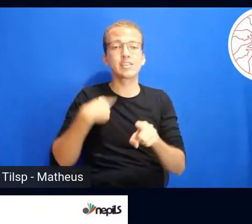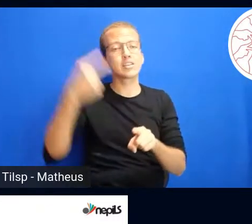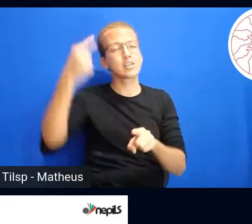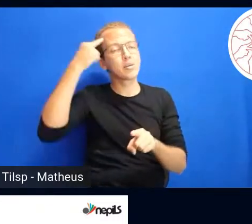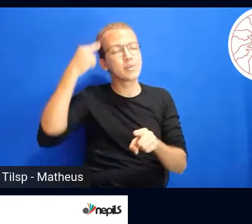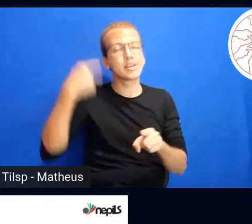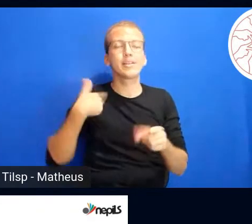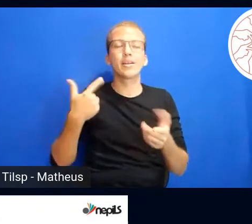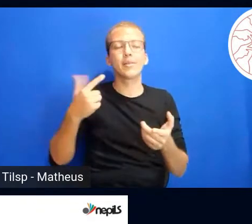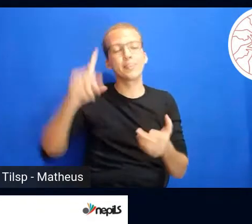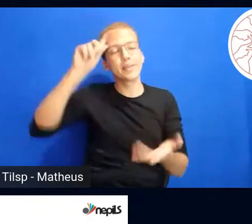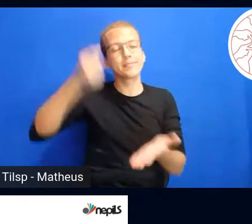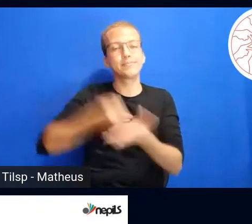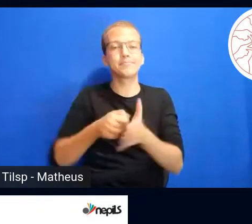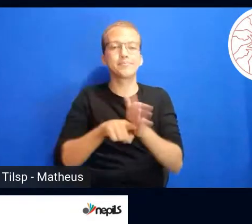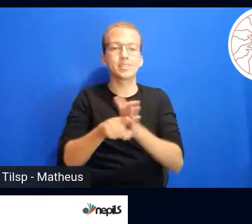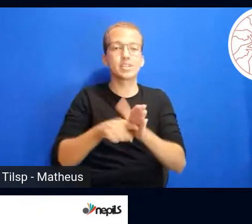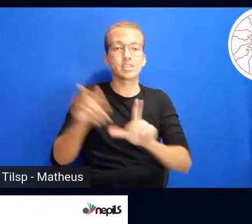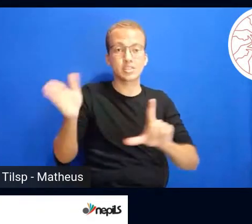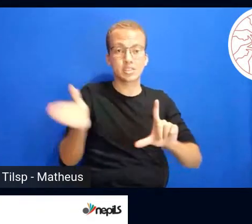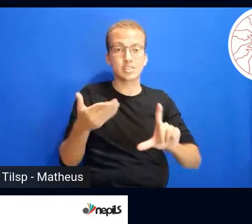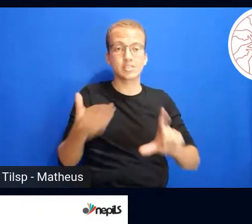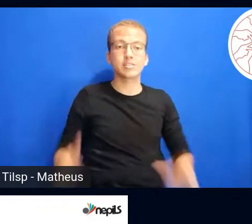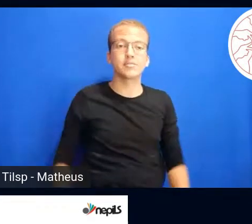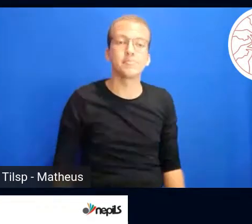isso. Próximo slide, por